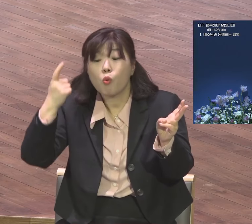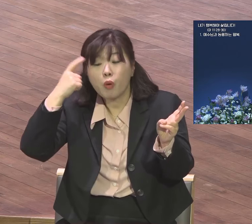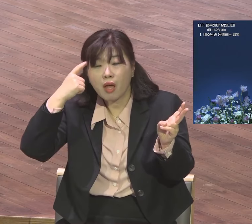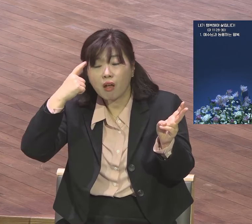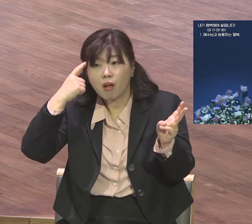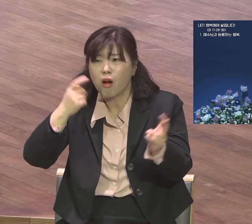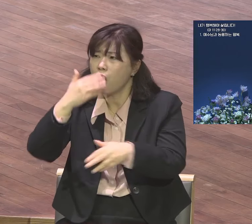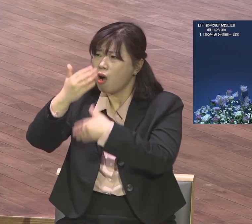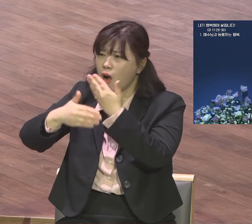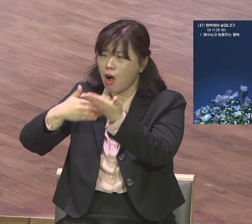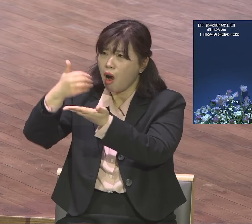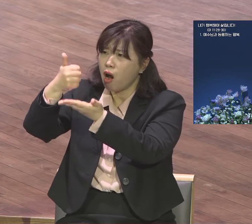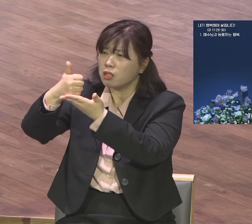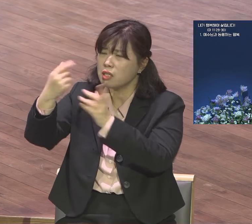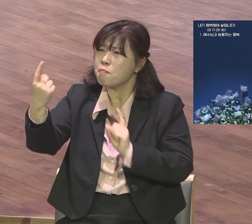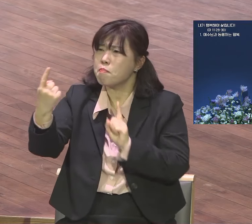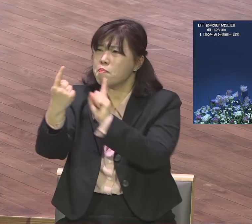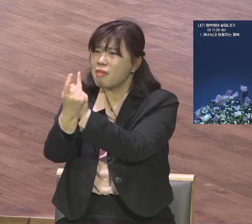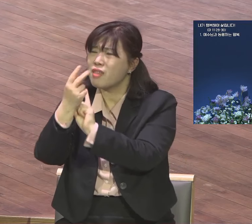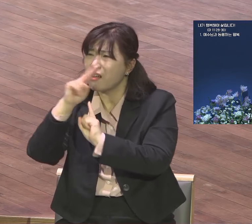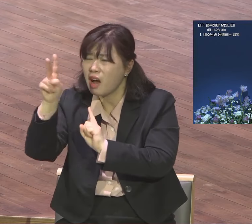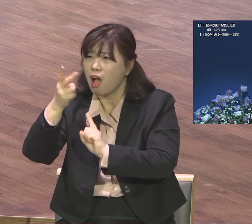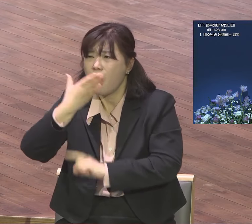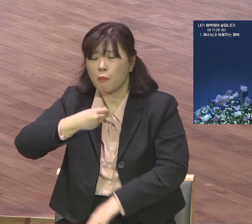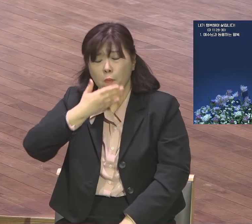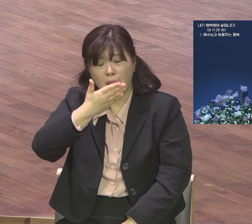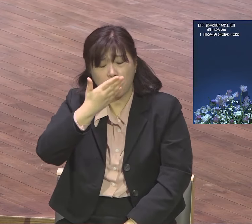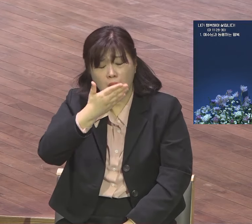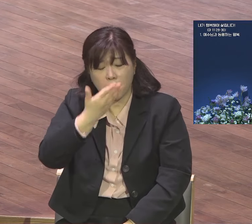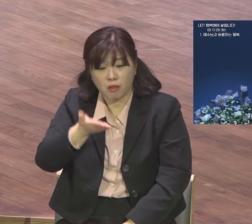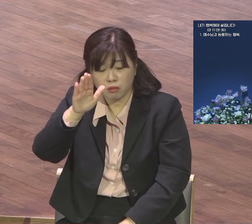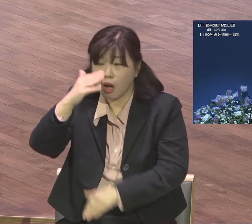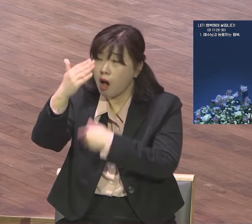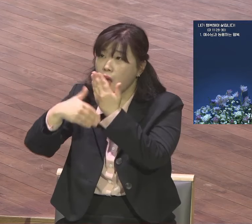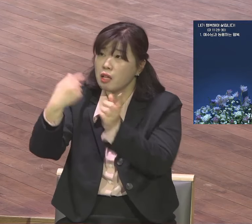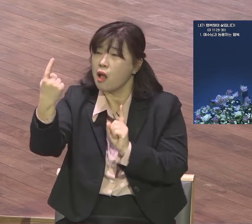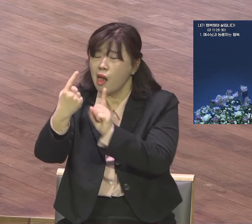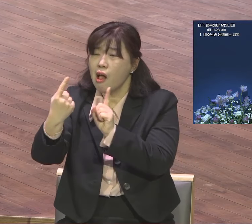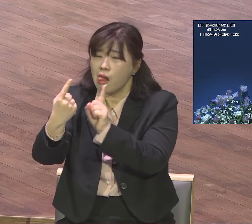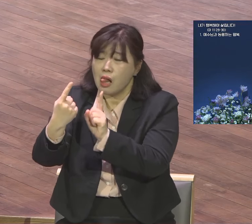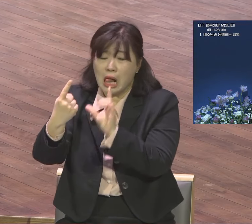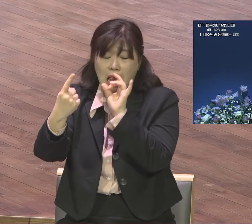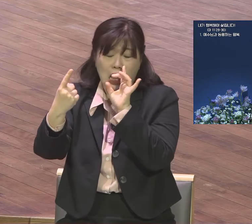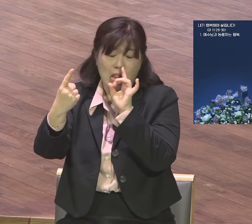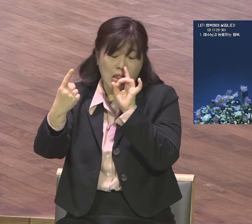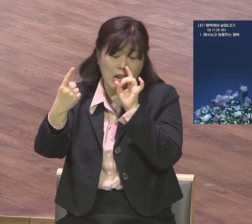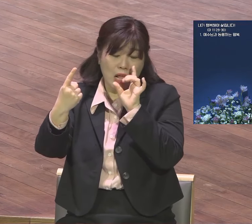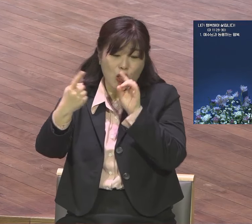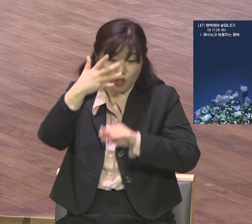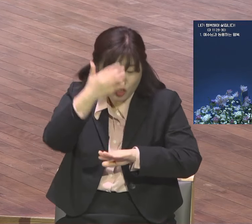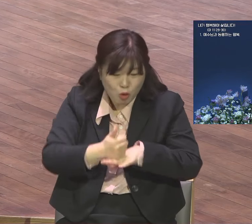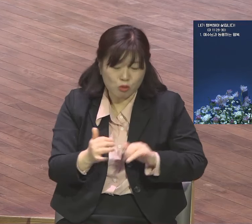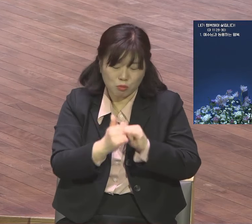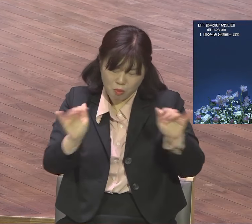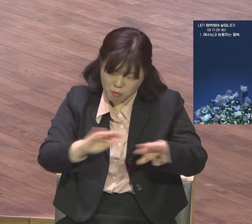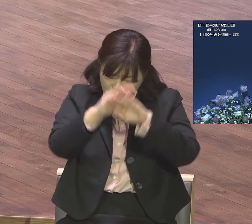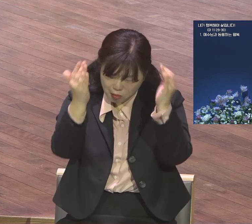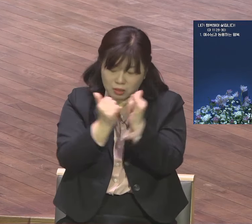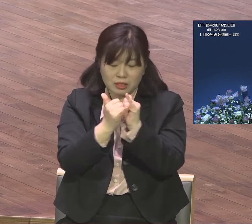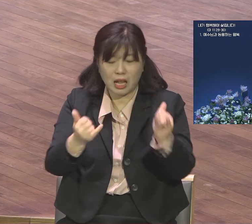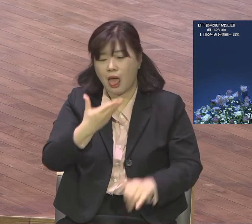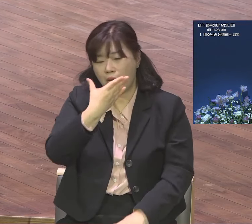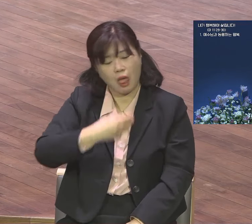하나님을 다시 만나야 회복이 되는 것입니다. 예수님께서 그 길에 대해서